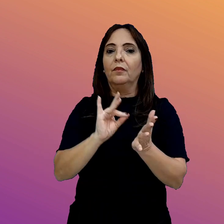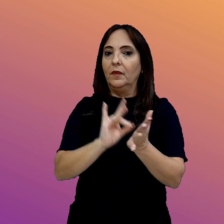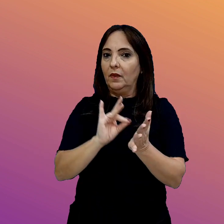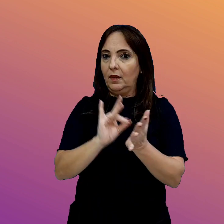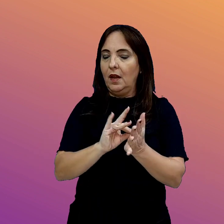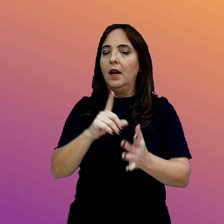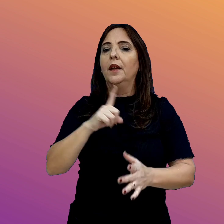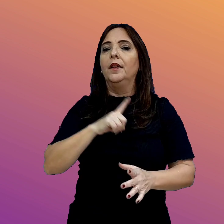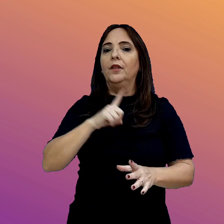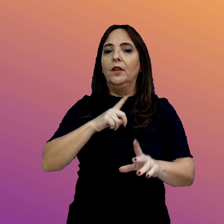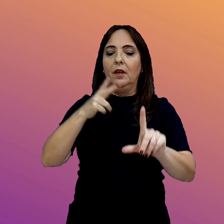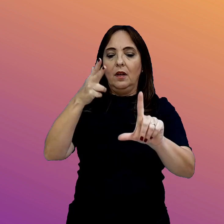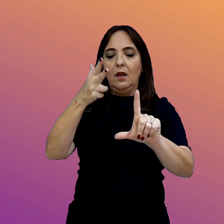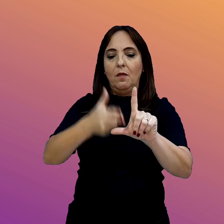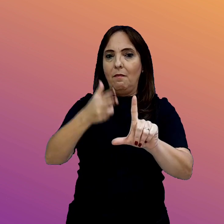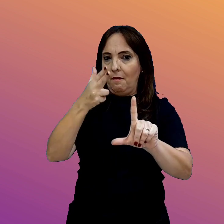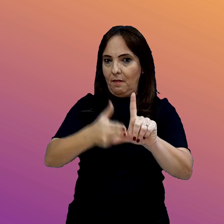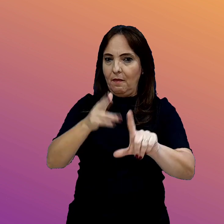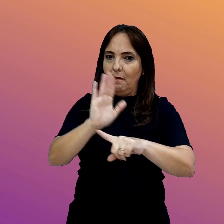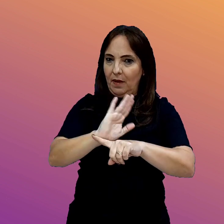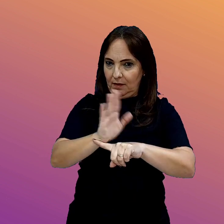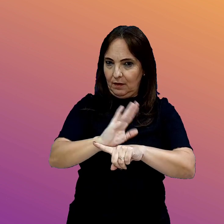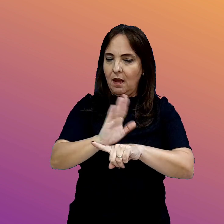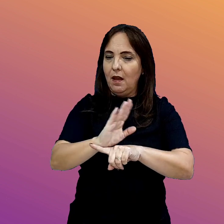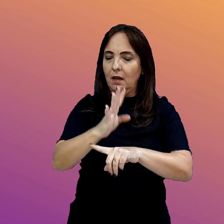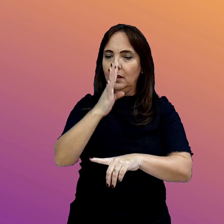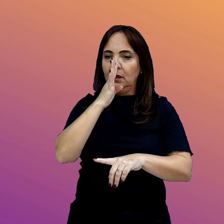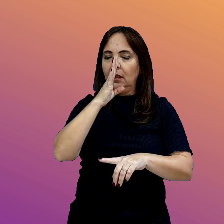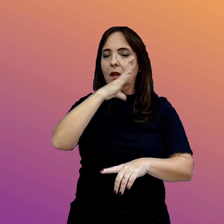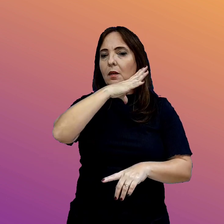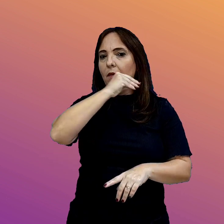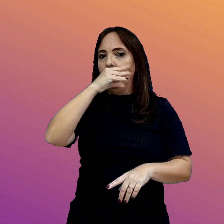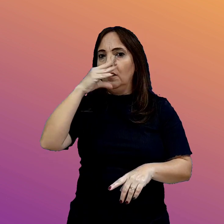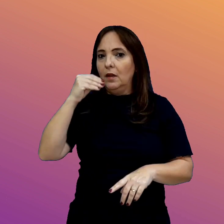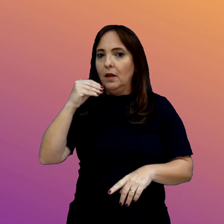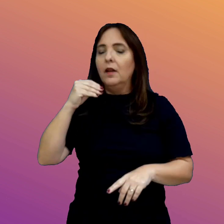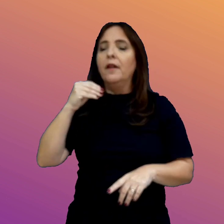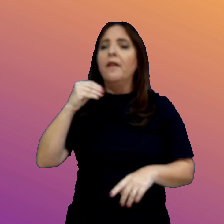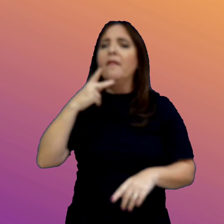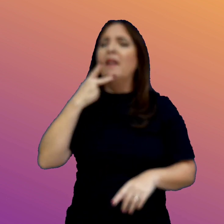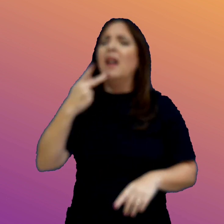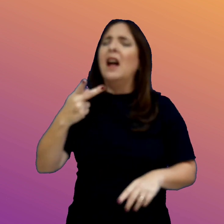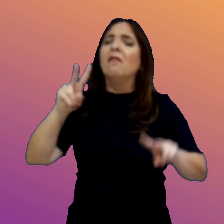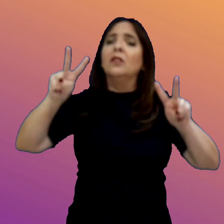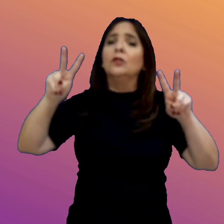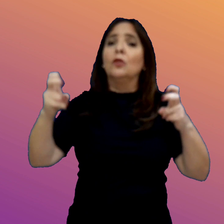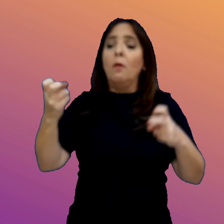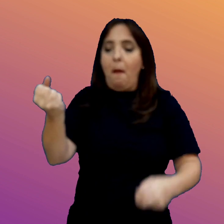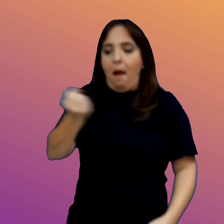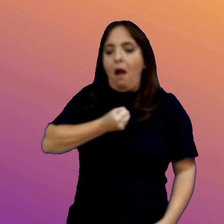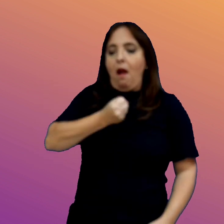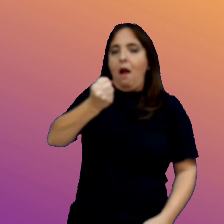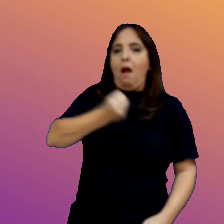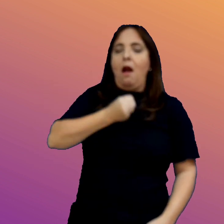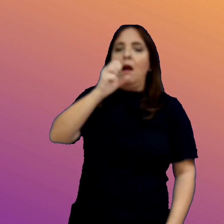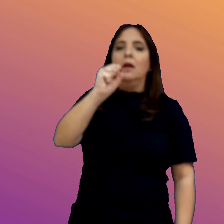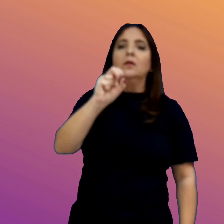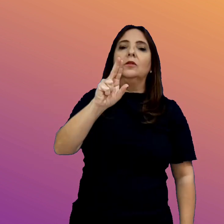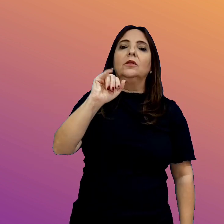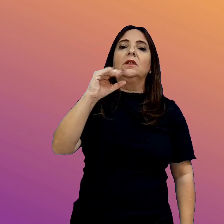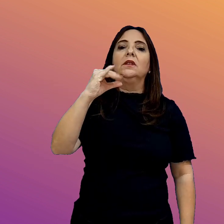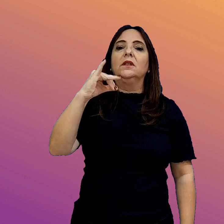muito assistida por adolescentes fazia promoção do suicídio. Promoção do suicídio. Glamorizava o